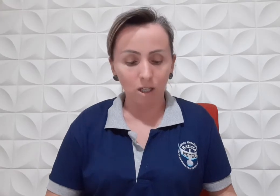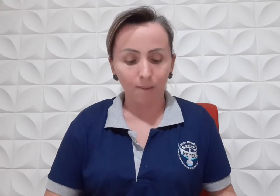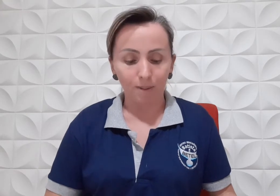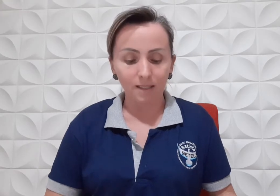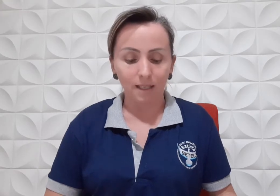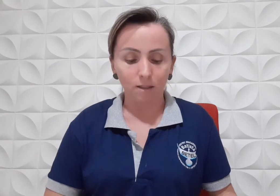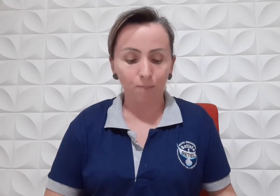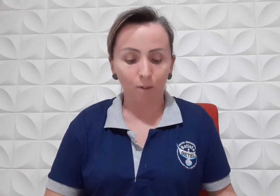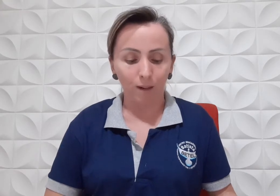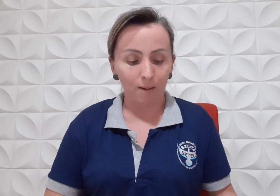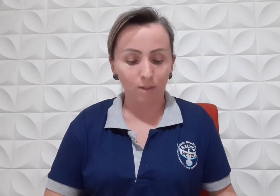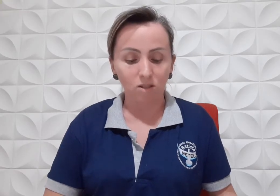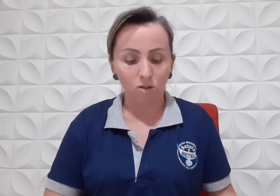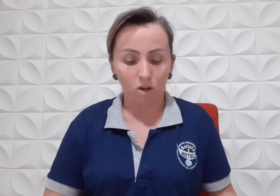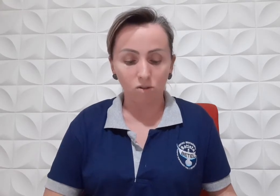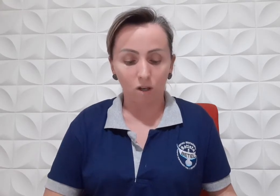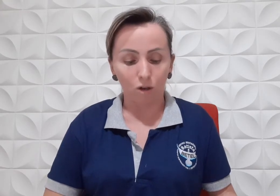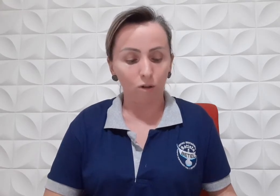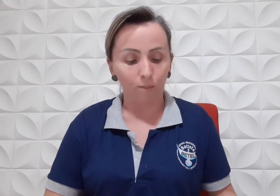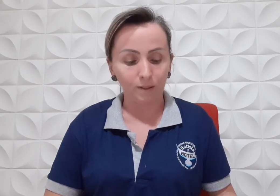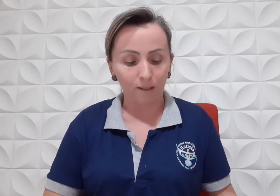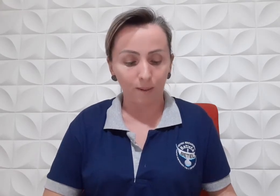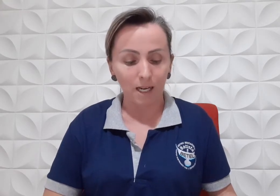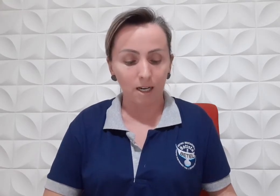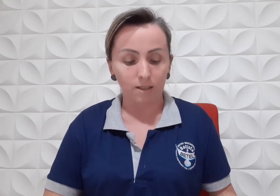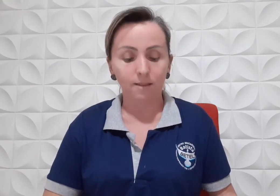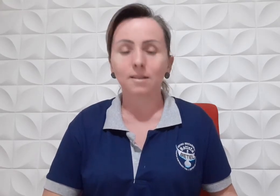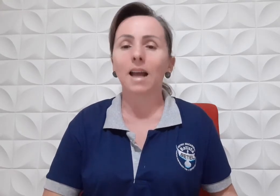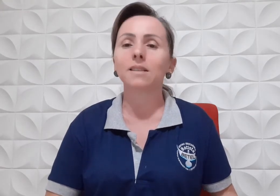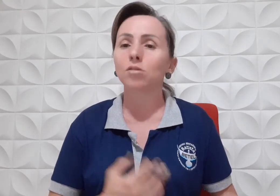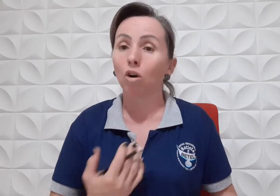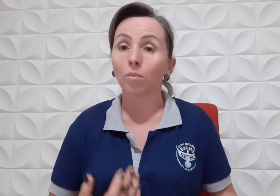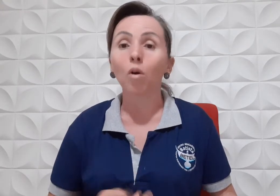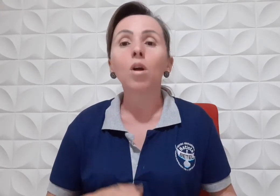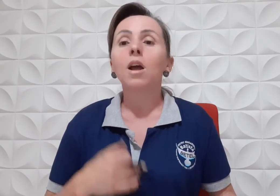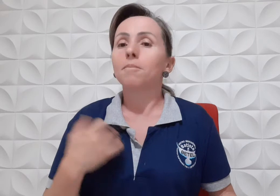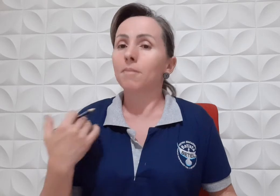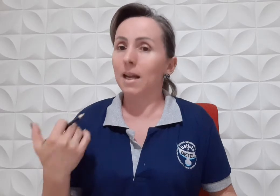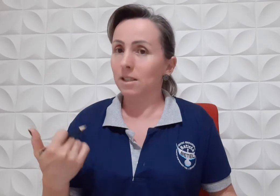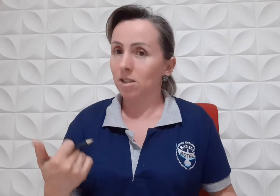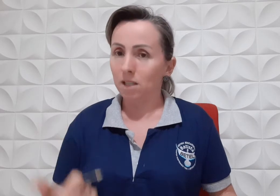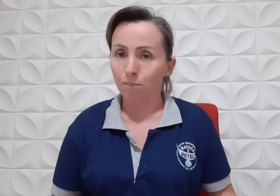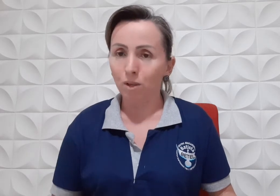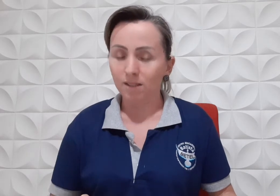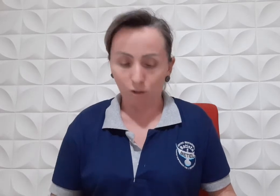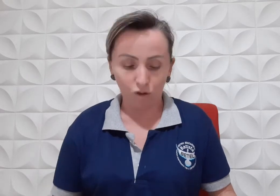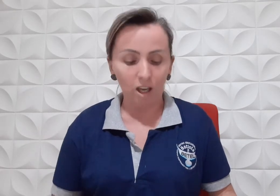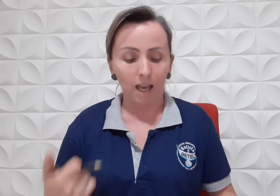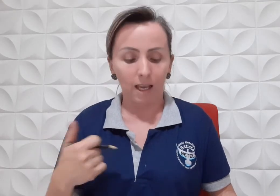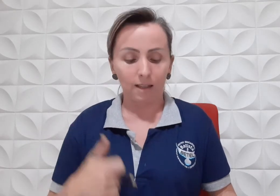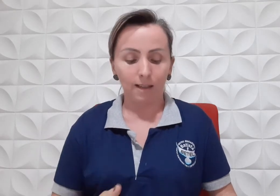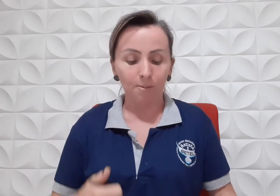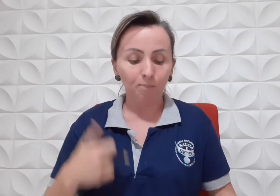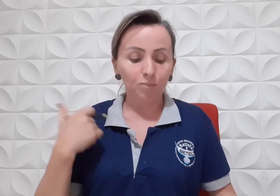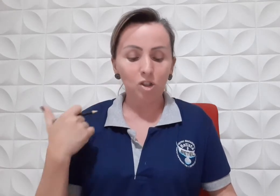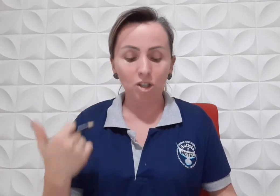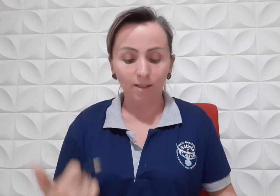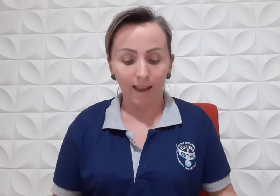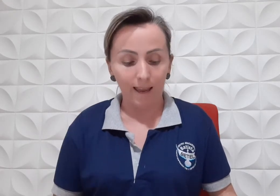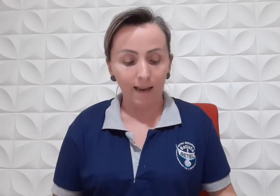Latina apresenta problemas socioeconômicos semelhantes, tais como má distribuição de renda, de